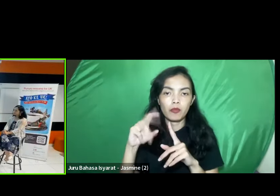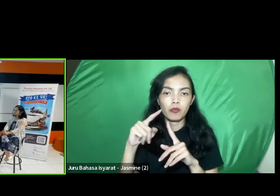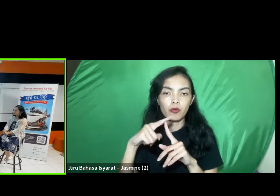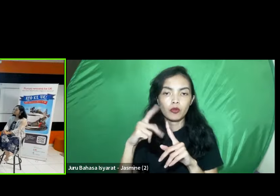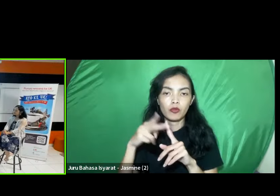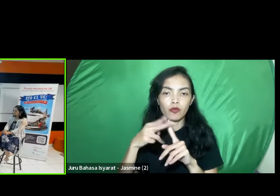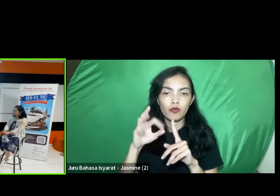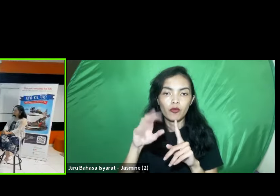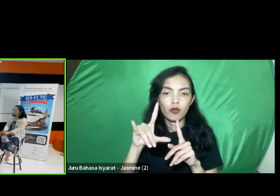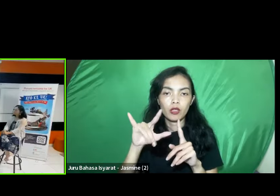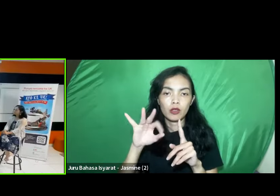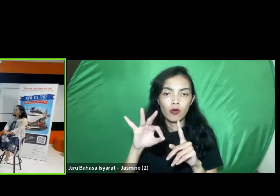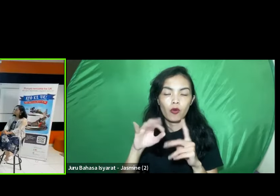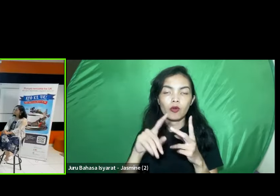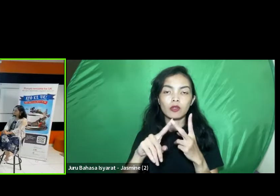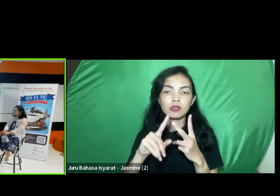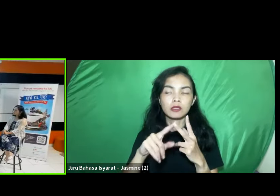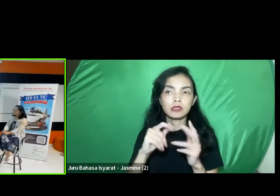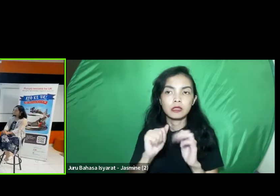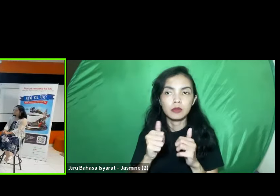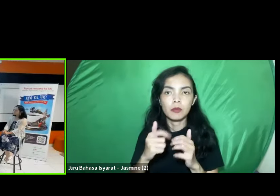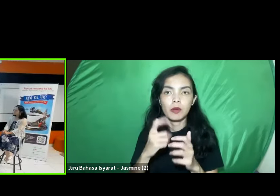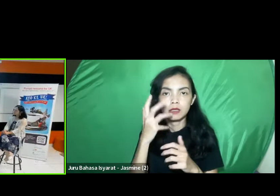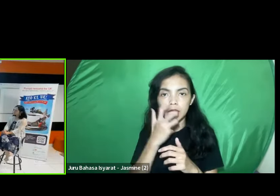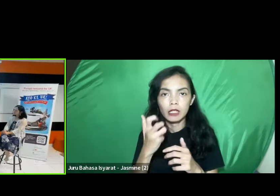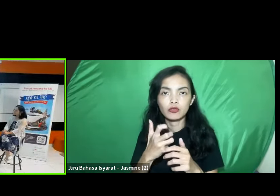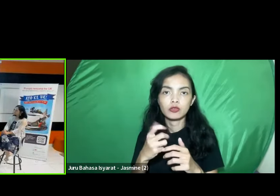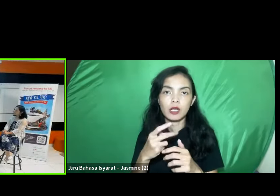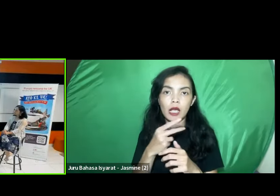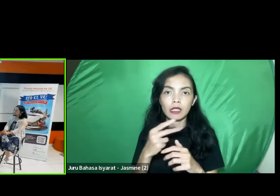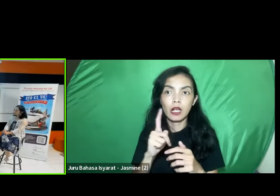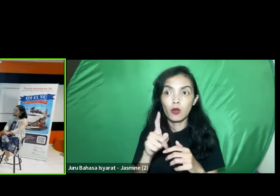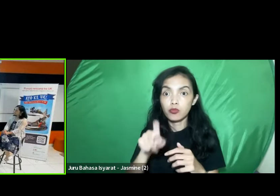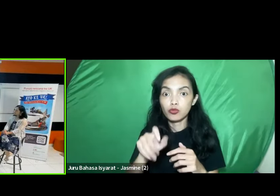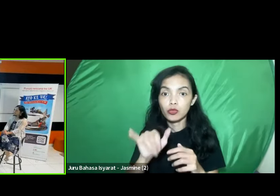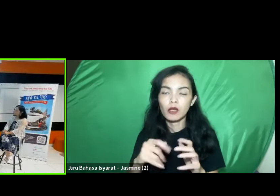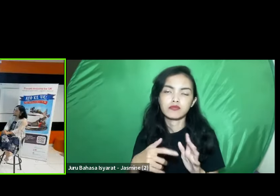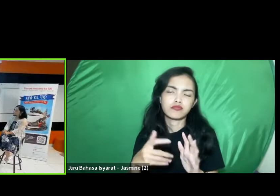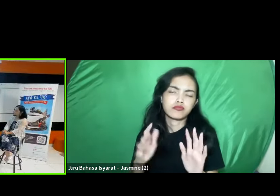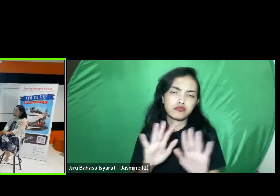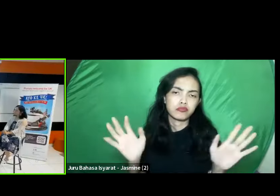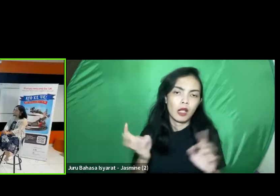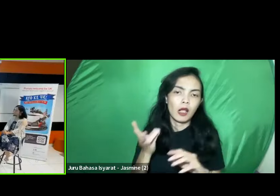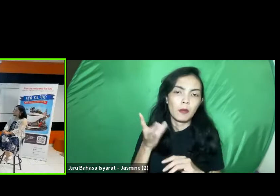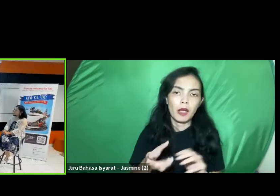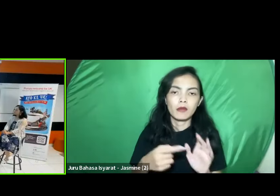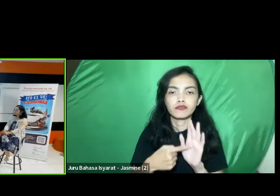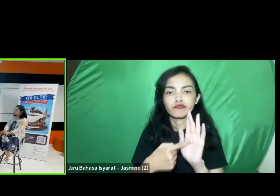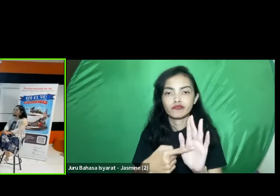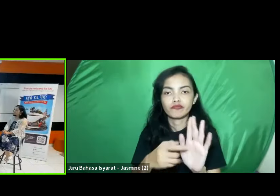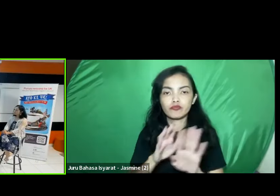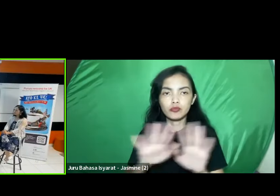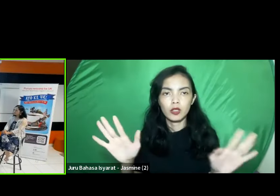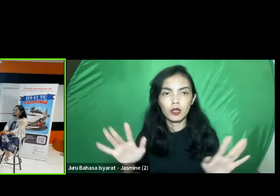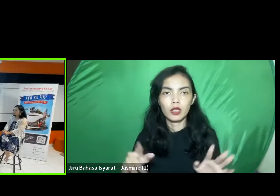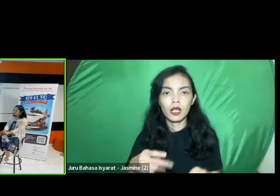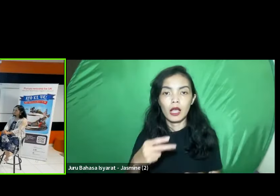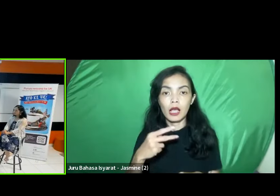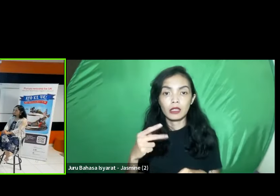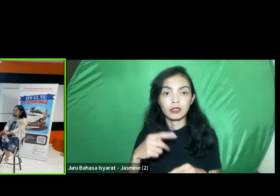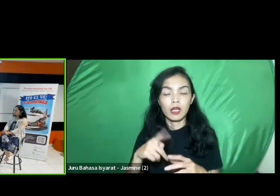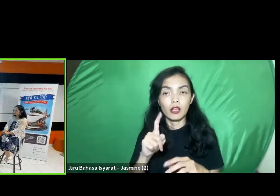tahu memang Diperlukan ya kita bisa memperlihatkan nah artinya te teman-teman perlu membuat impresi itu ya teman-teman well